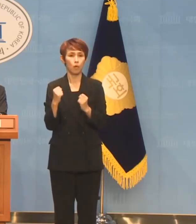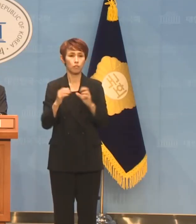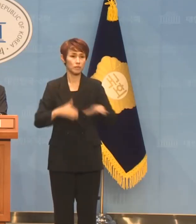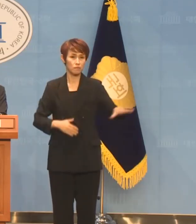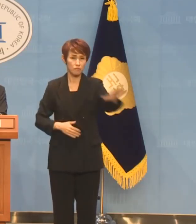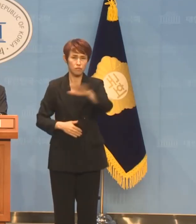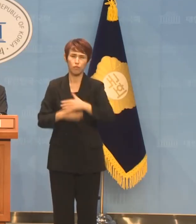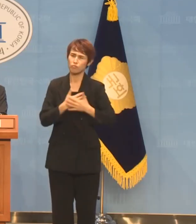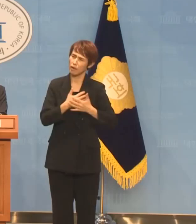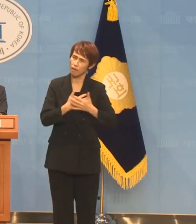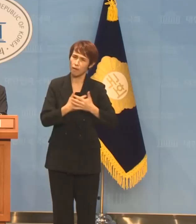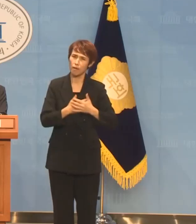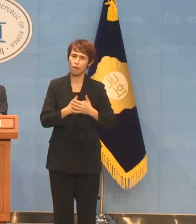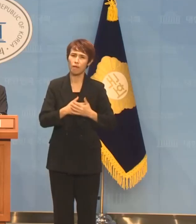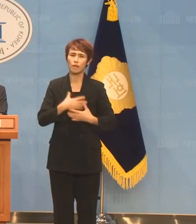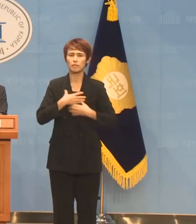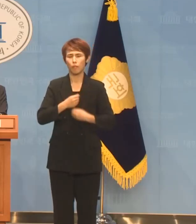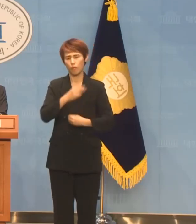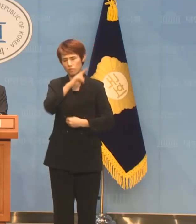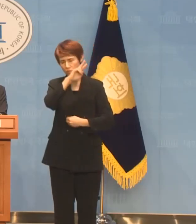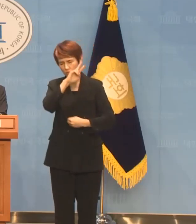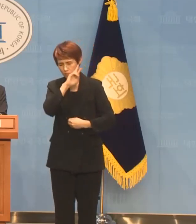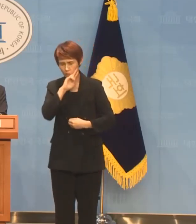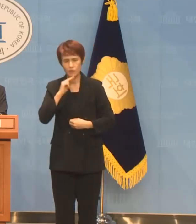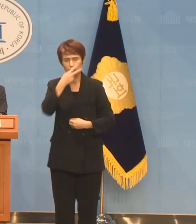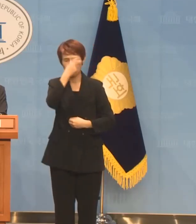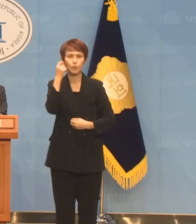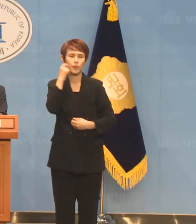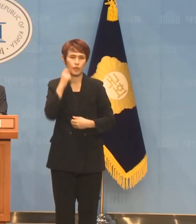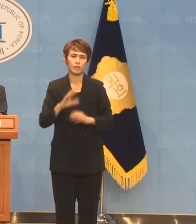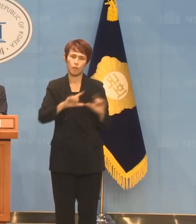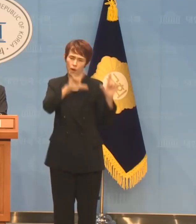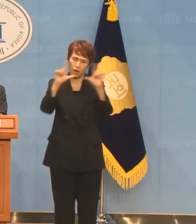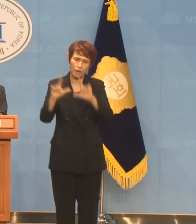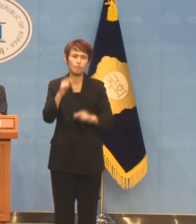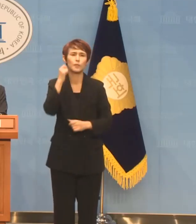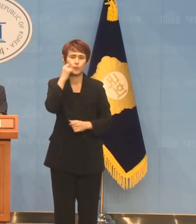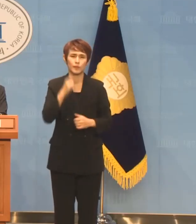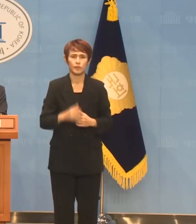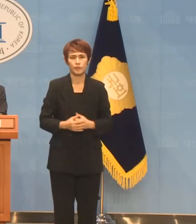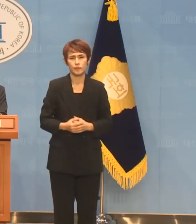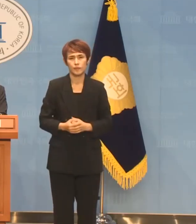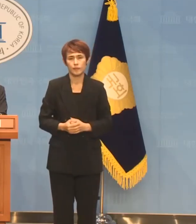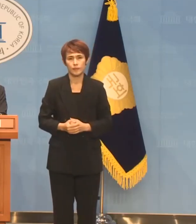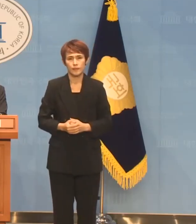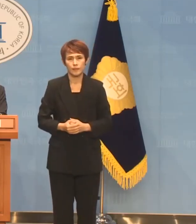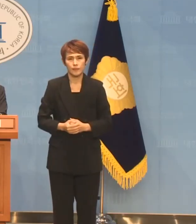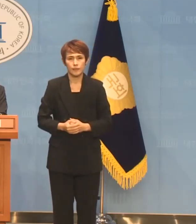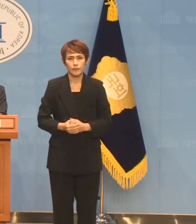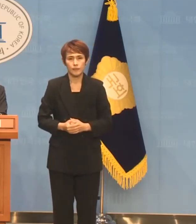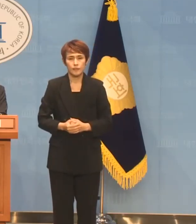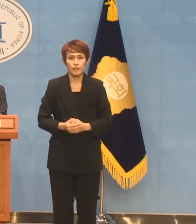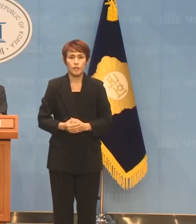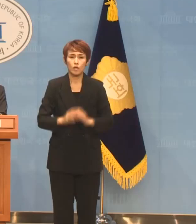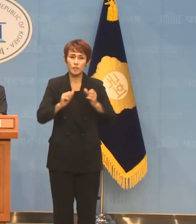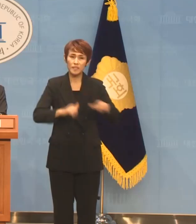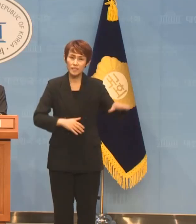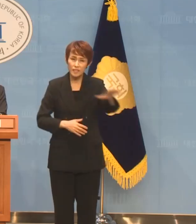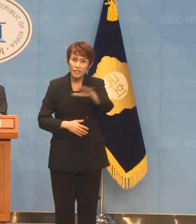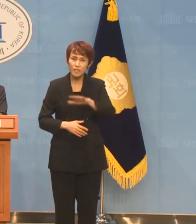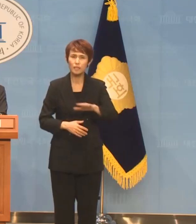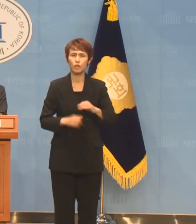어디 불안해서 편히 잠을 잘 수 있으며 일상을 제대로 보낼 수 있겠습니까? 그러니 국민들이